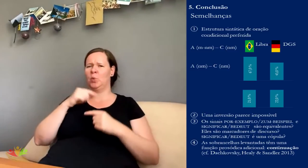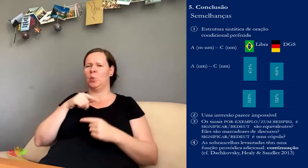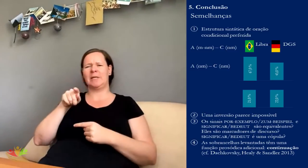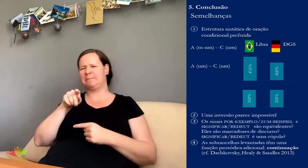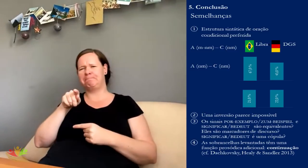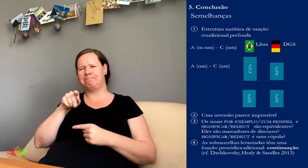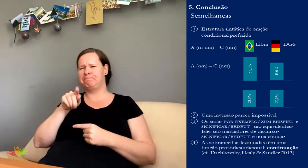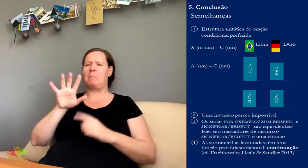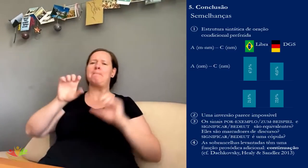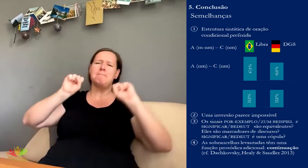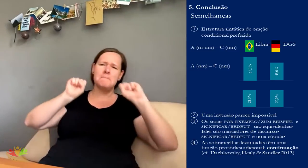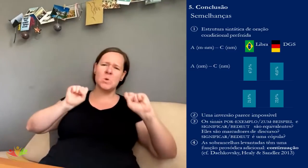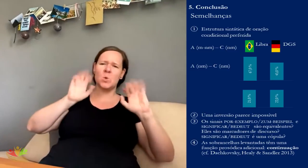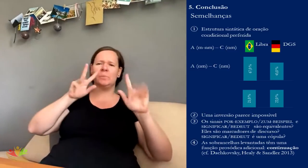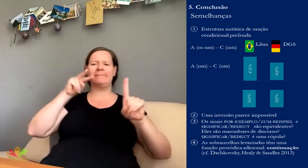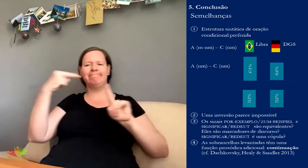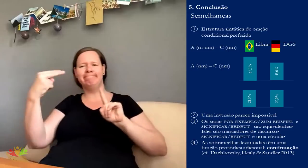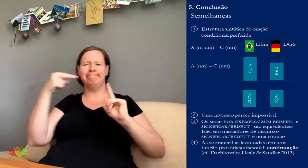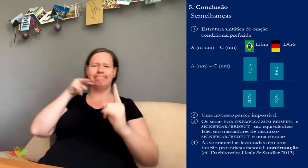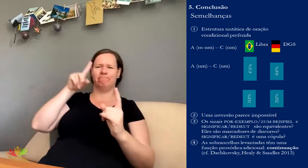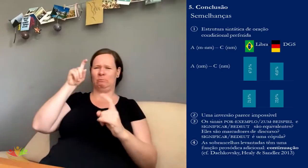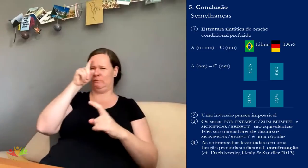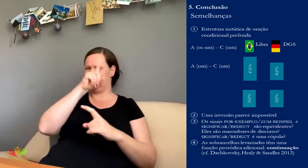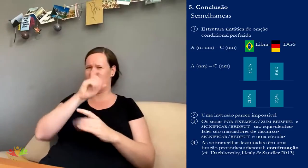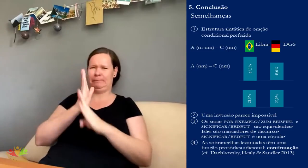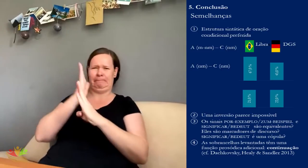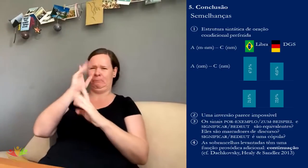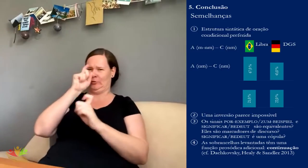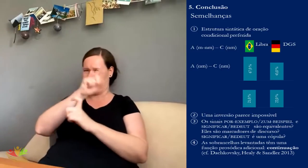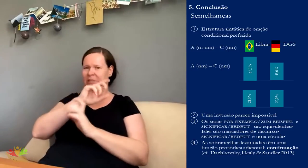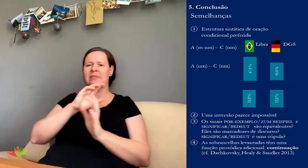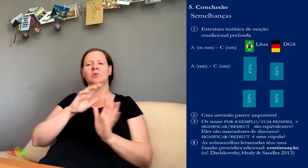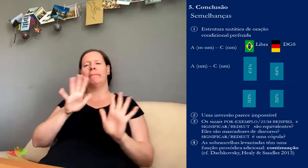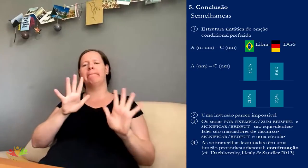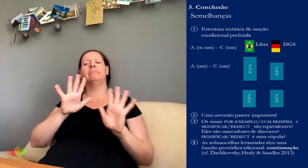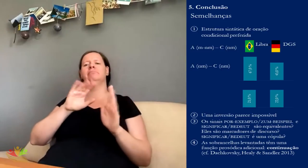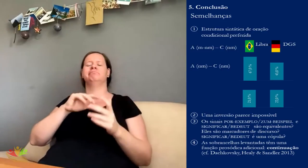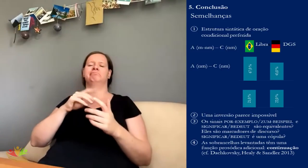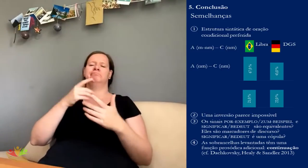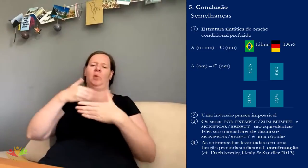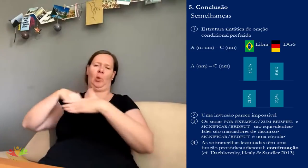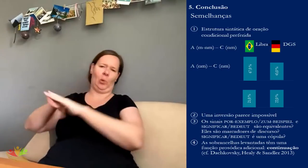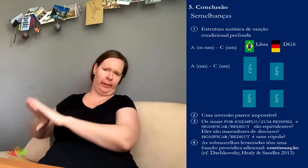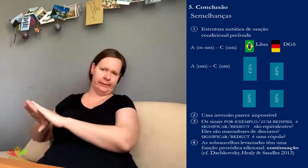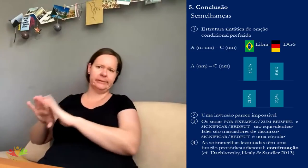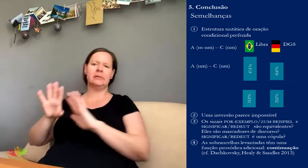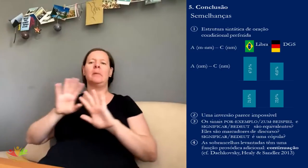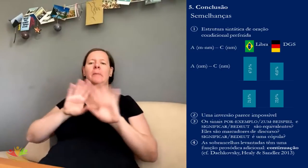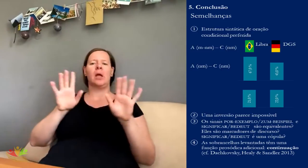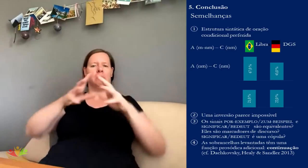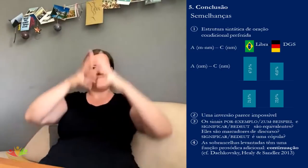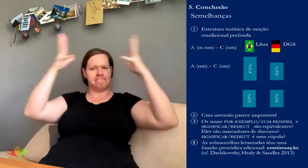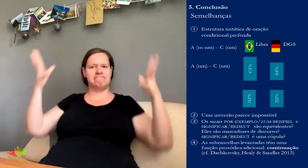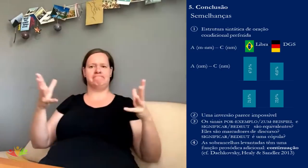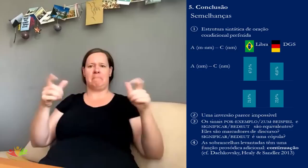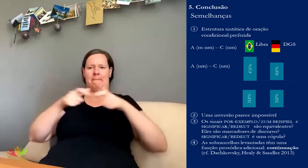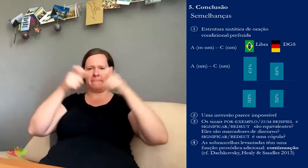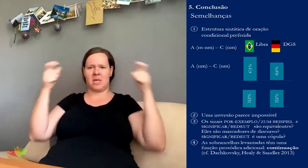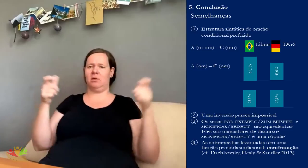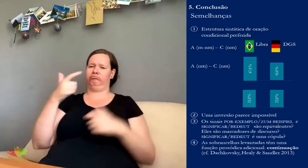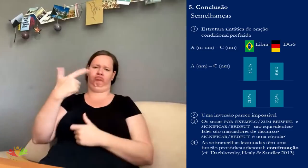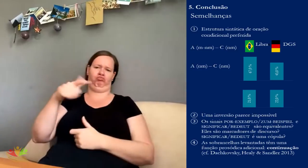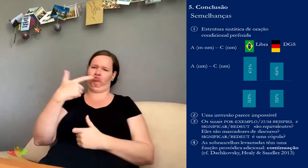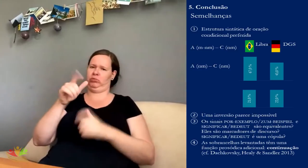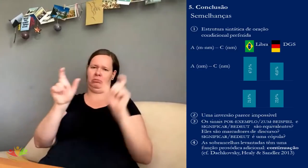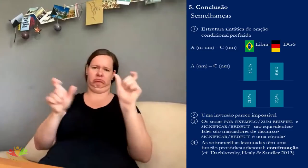poucos exemplos a gente observou alguma tentativa de inversão, mas no geral, mas não fica claro se ali